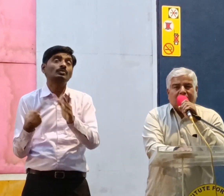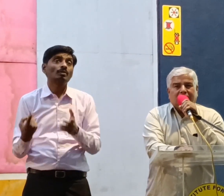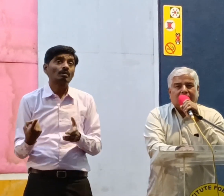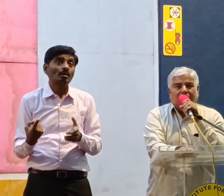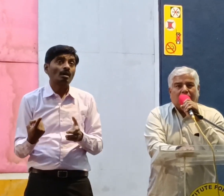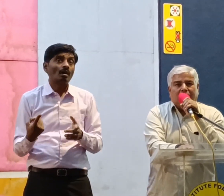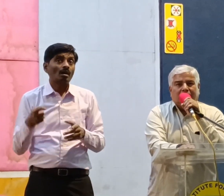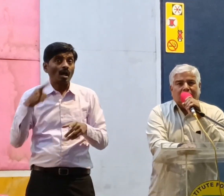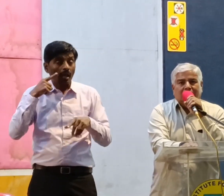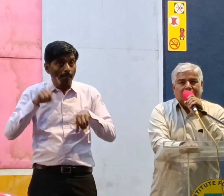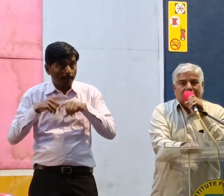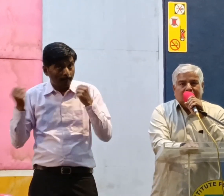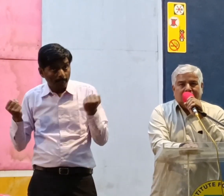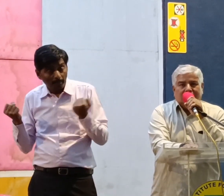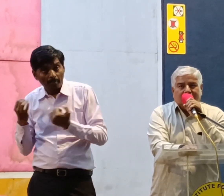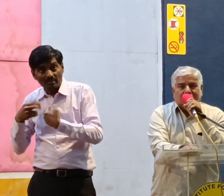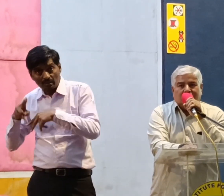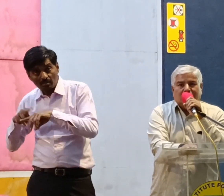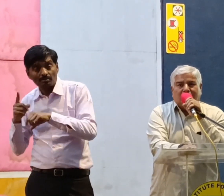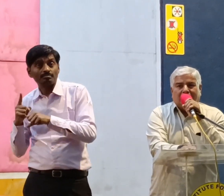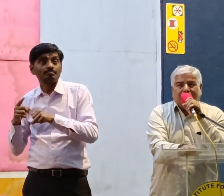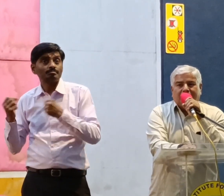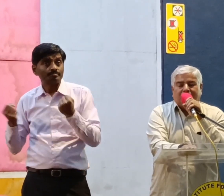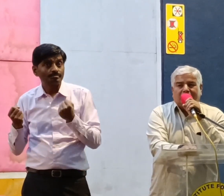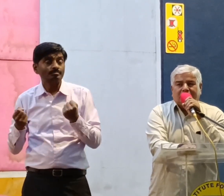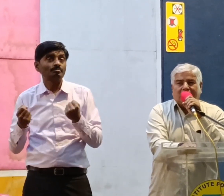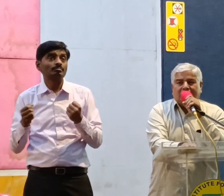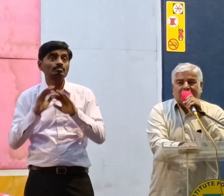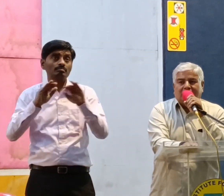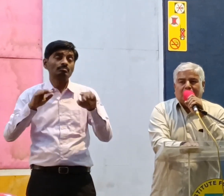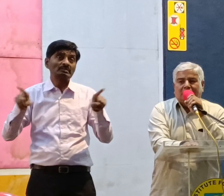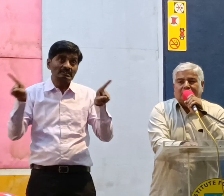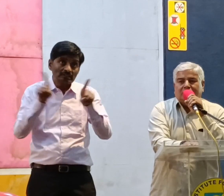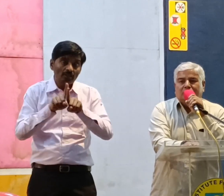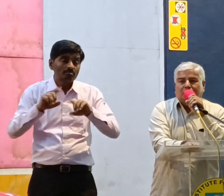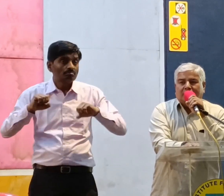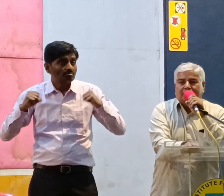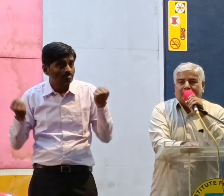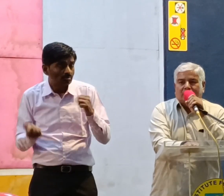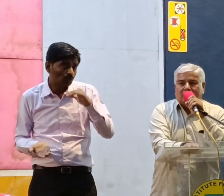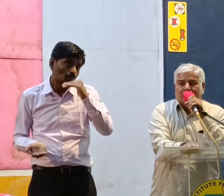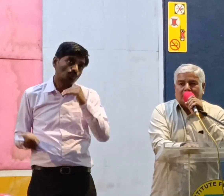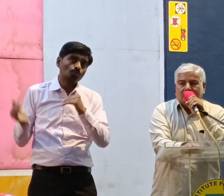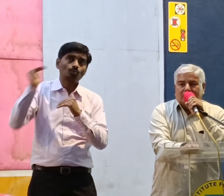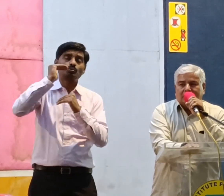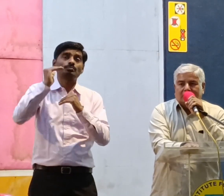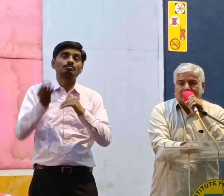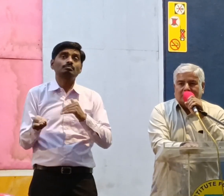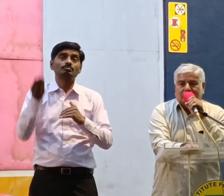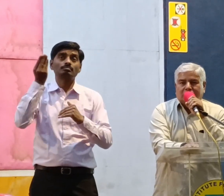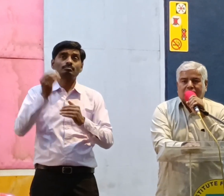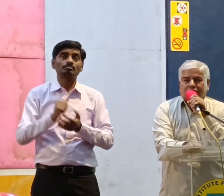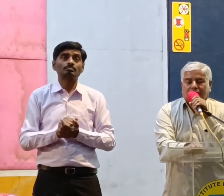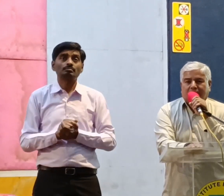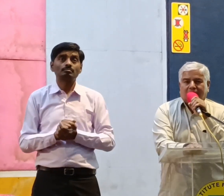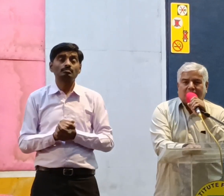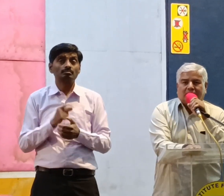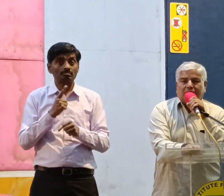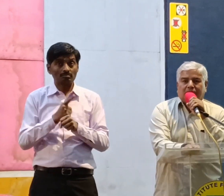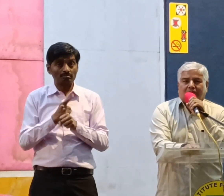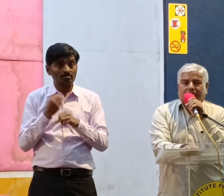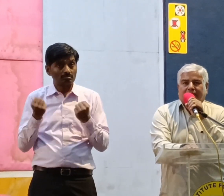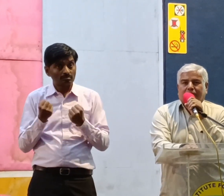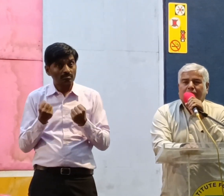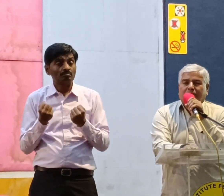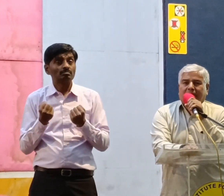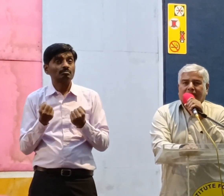જો મહેનત કરતા હોય તો આપણી ફરજ એના કરતાં ડબલ થવી જોઈએ. જો શિક્ષકો મહેનત